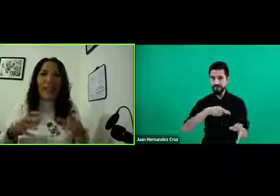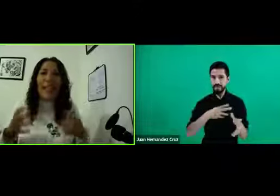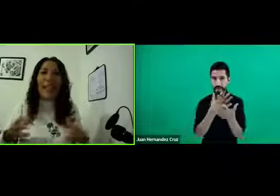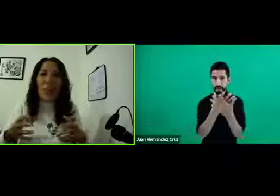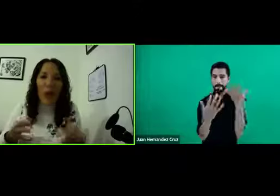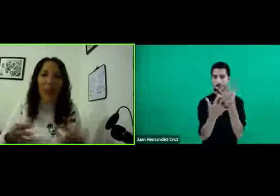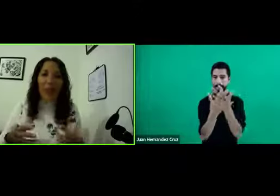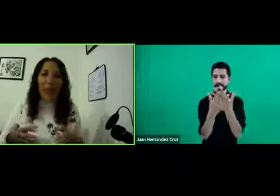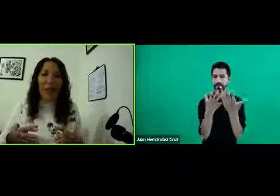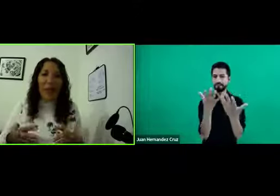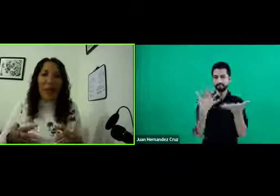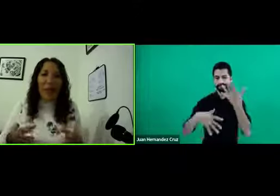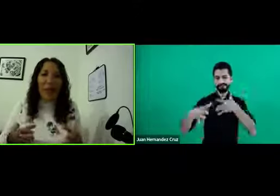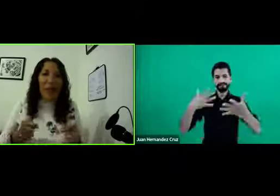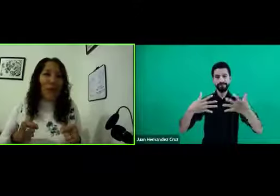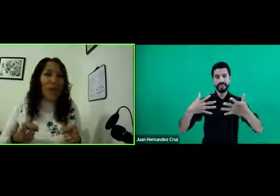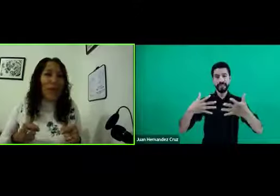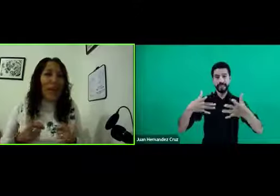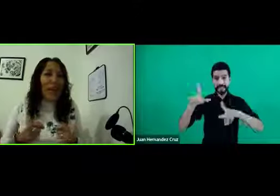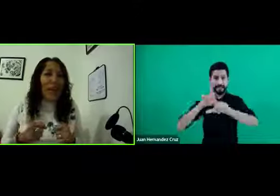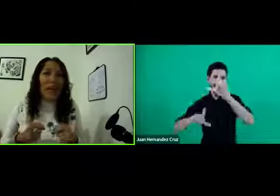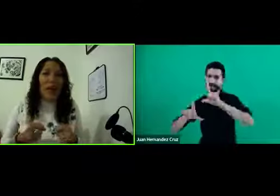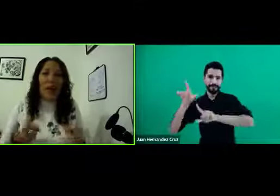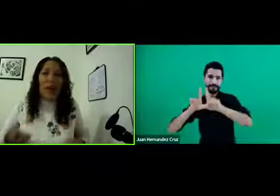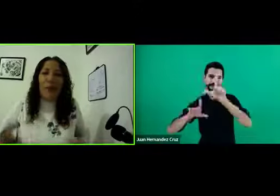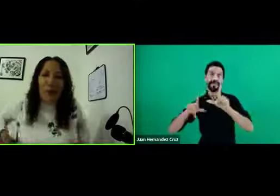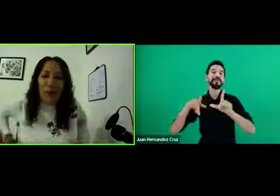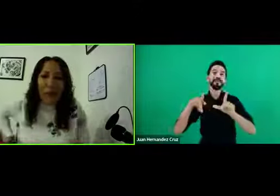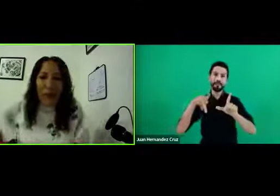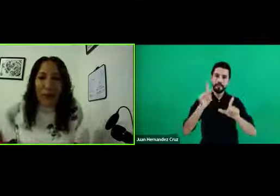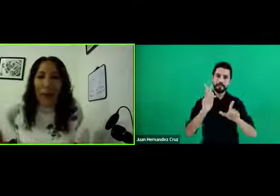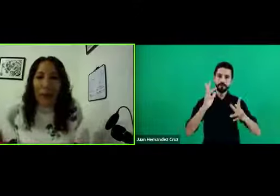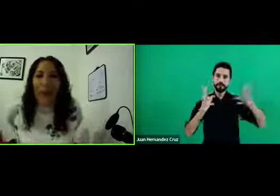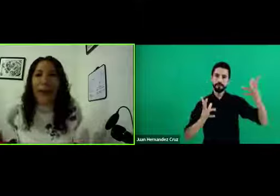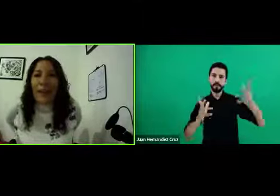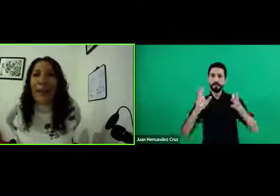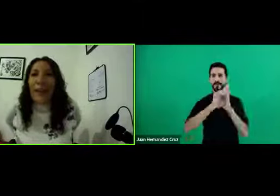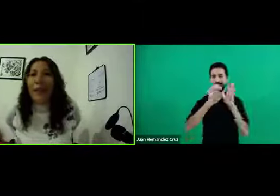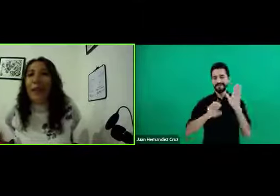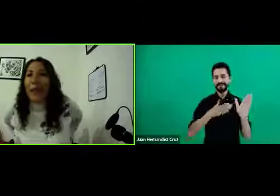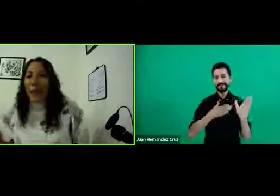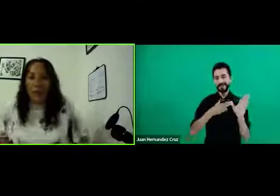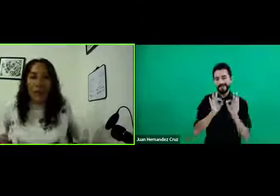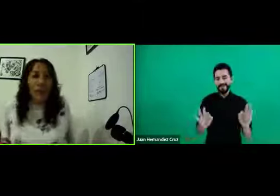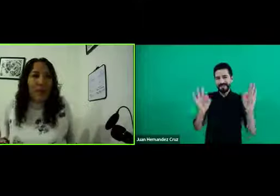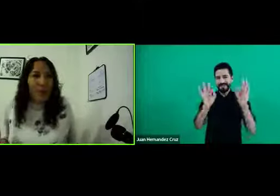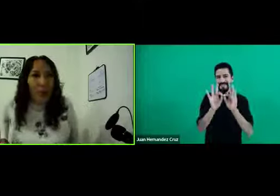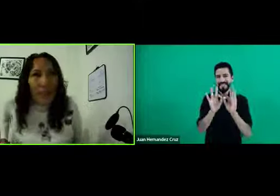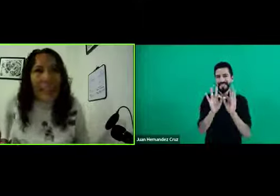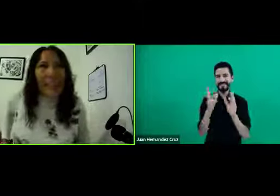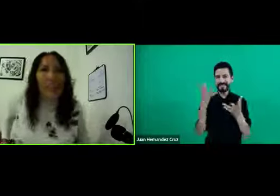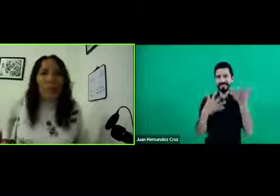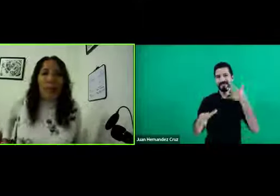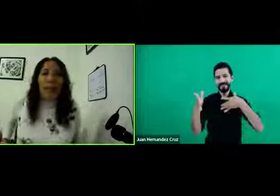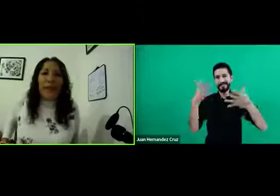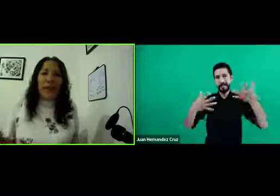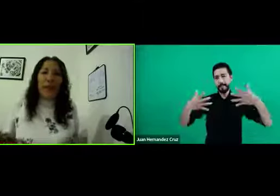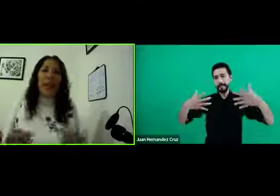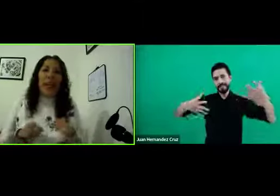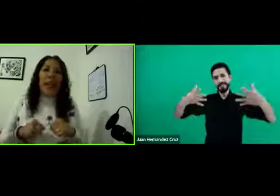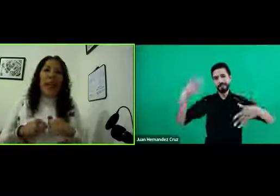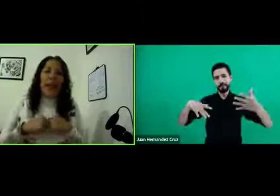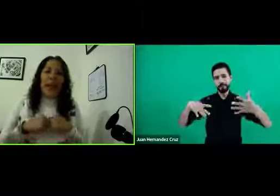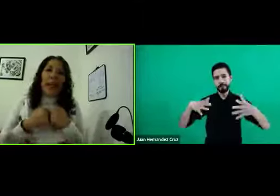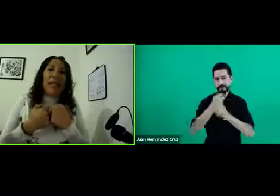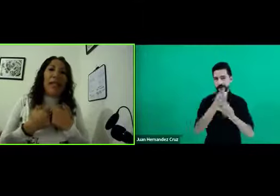en este lenguaje, pero digamos que para mí una parte importante de hablar es mover las manos. Entonces, en esta parte